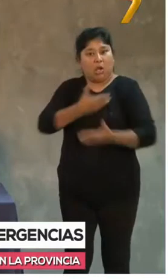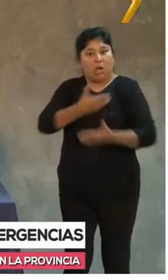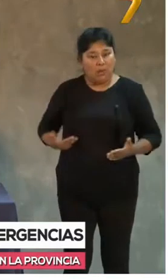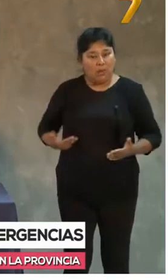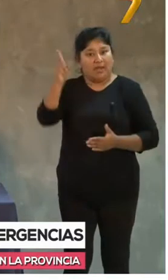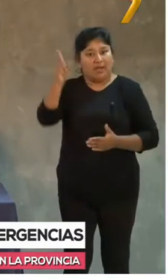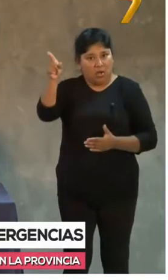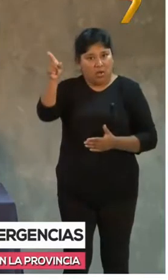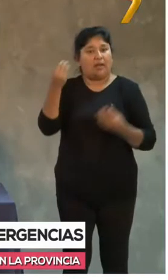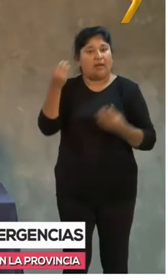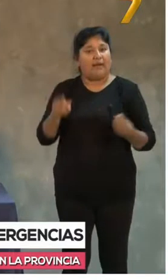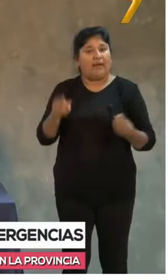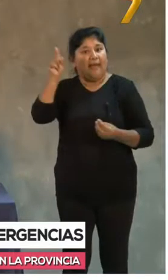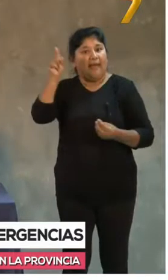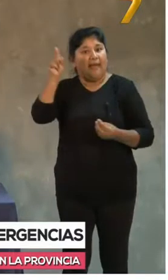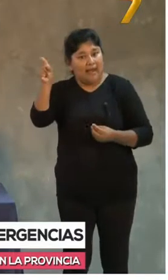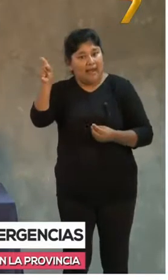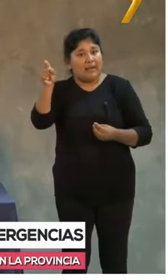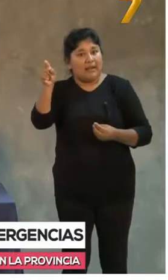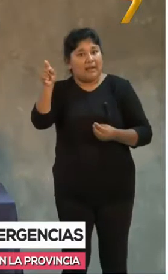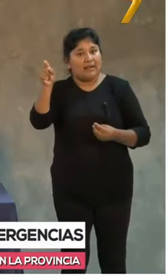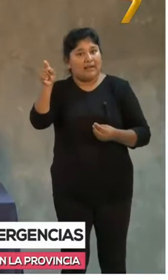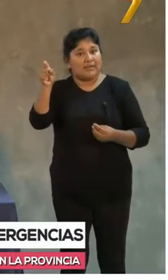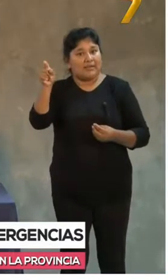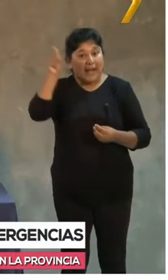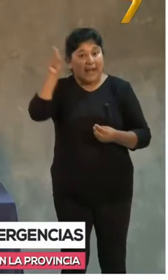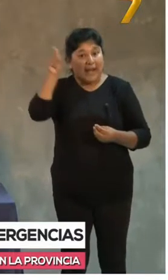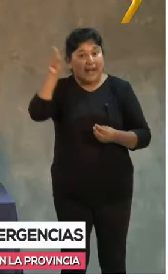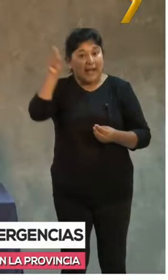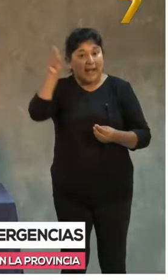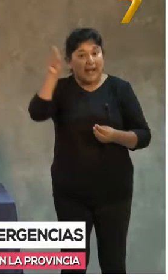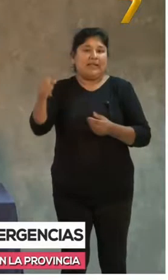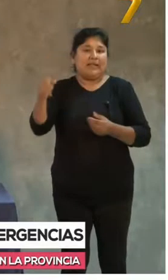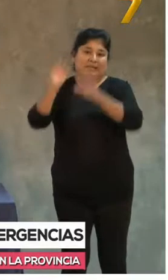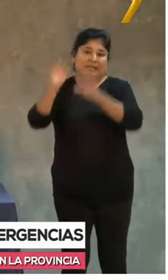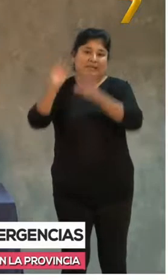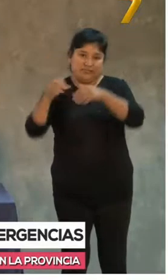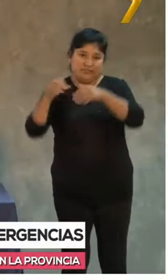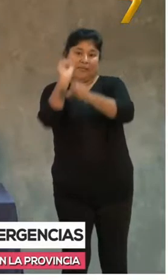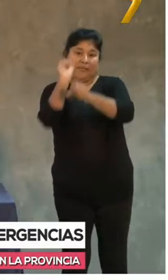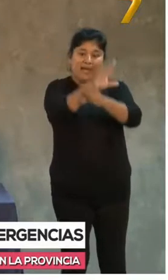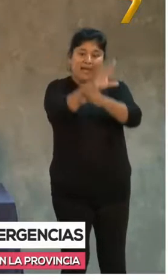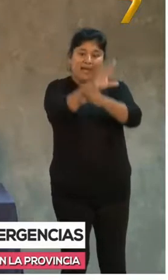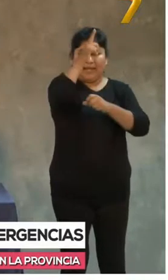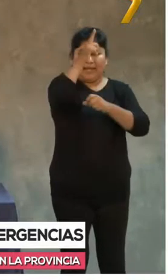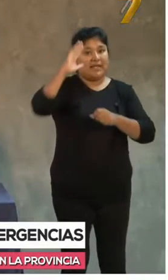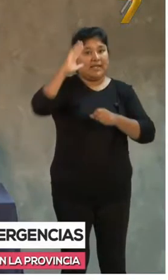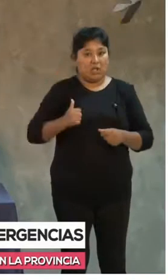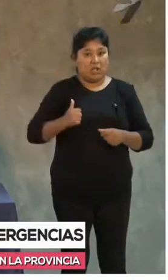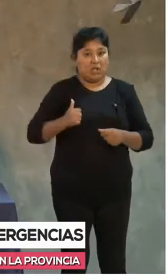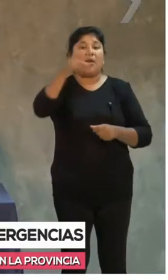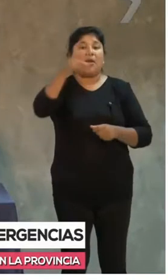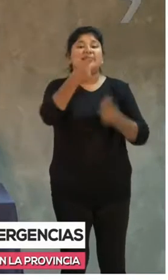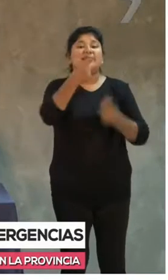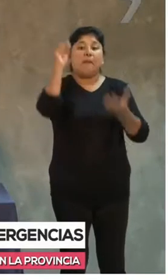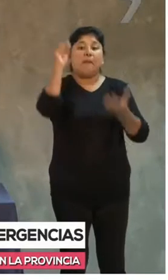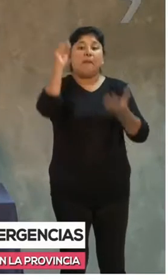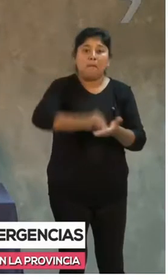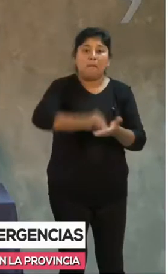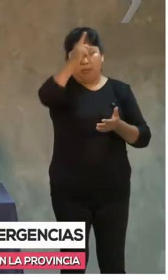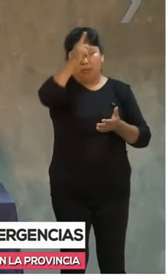el COE para que él considere elevárselo a Gendarmería Nacional solicitándole un refuerzo de nuestra frontera,